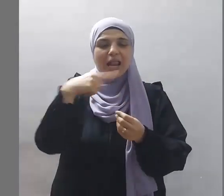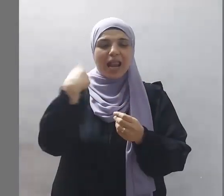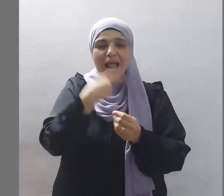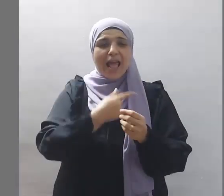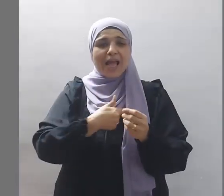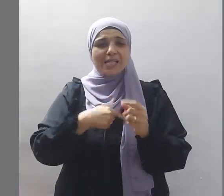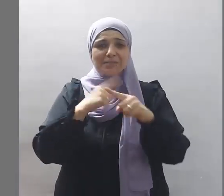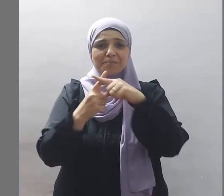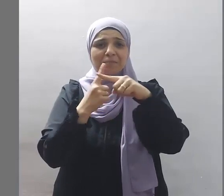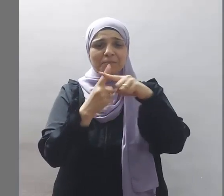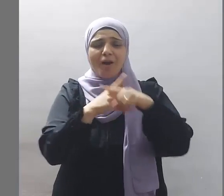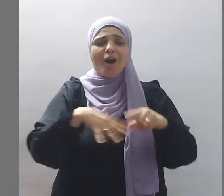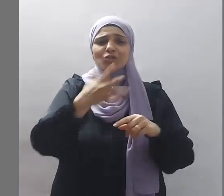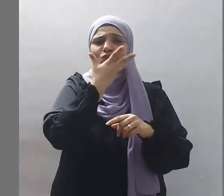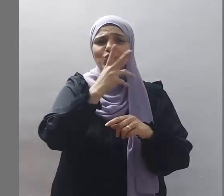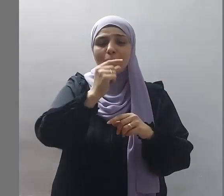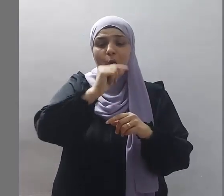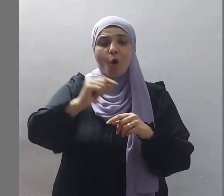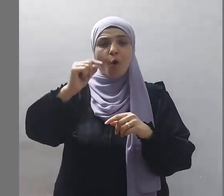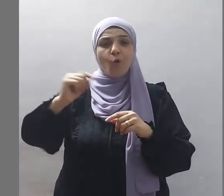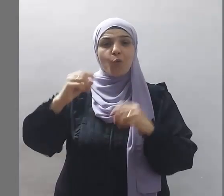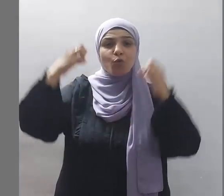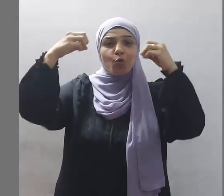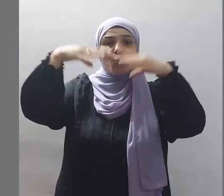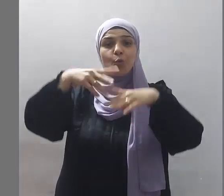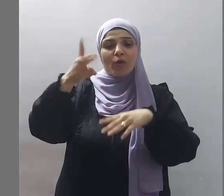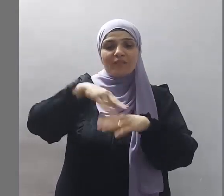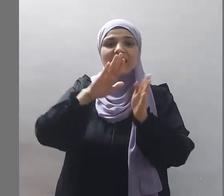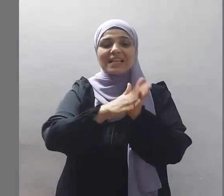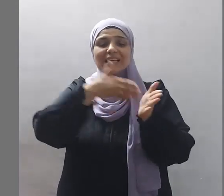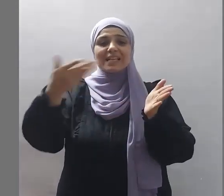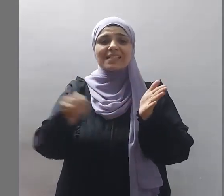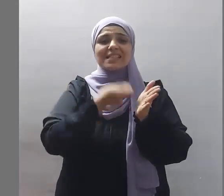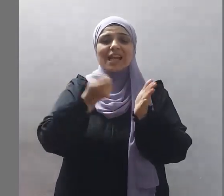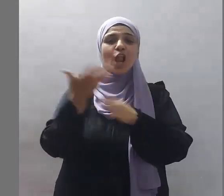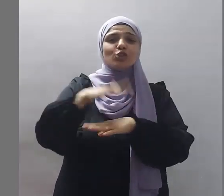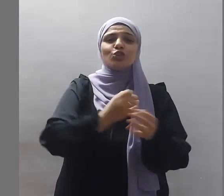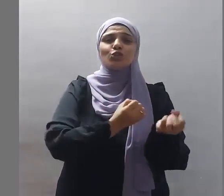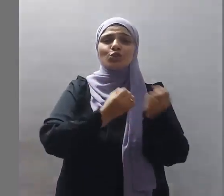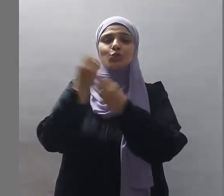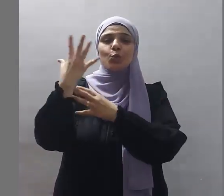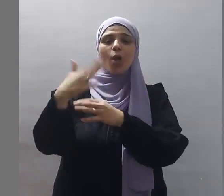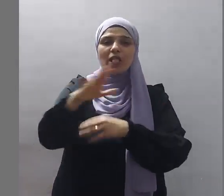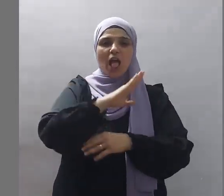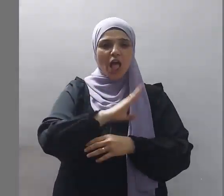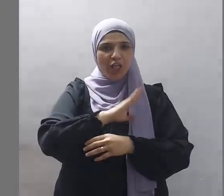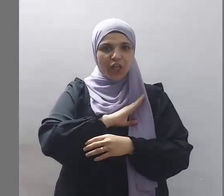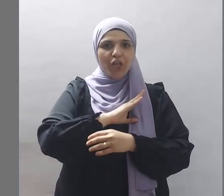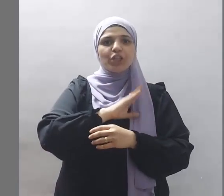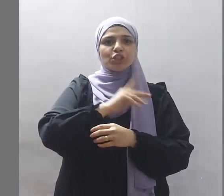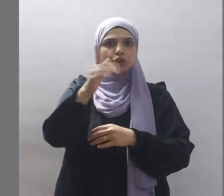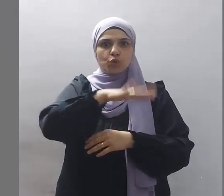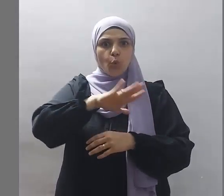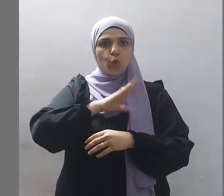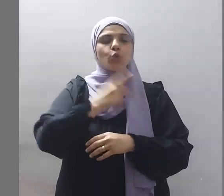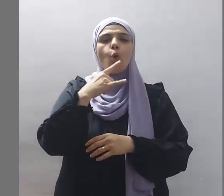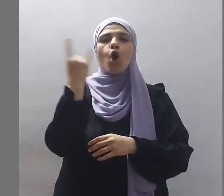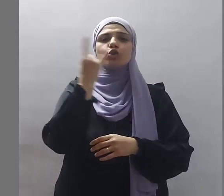أسماءهم بحروف من نور في سجل الشهداء الحافل من أبطال قواتنا المسلحة الباسلة وشرطتنا